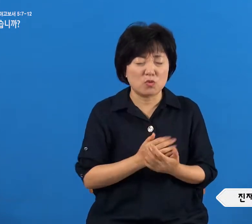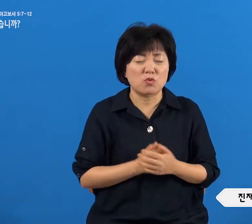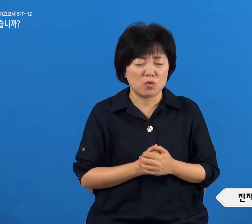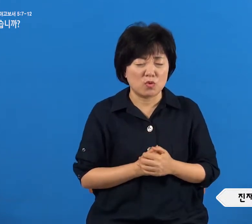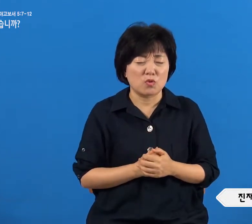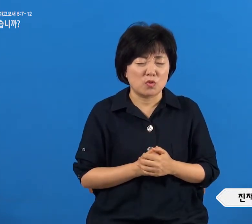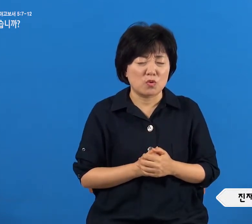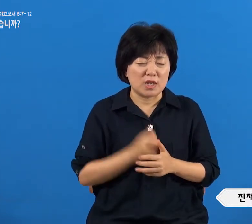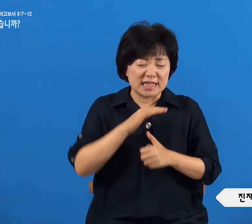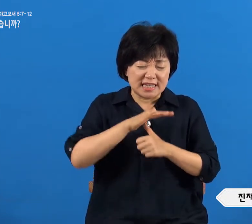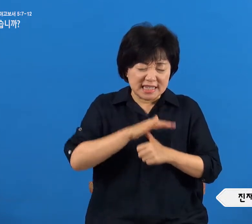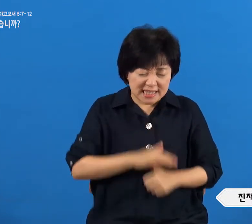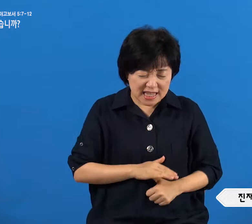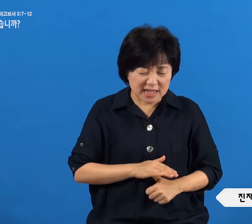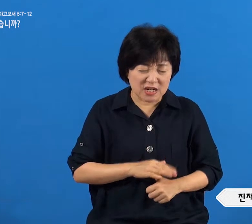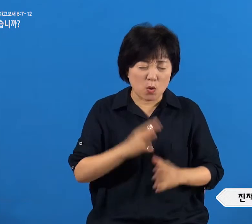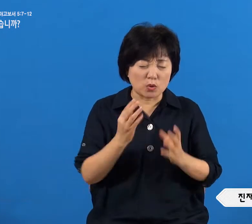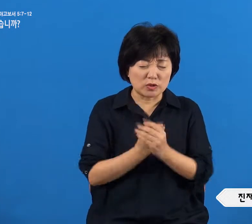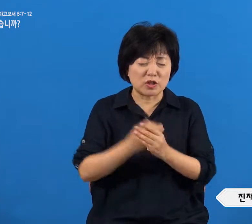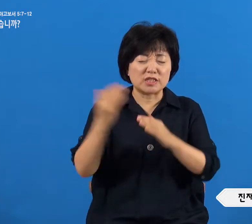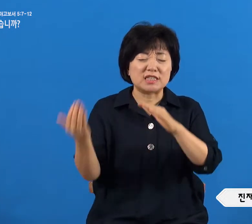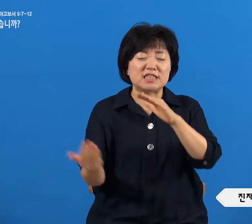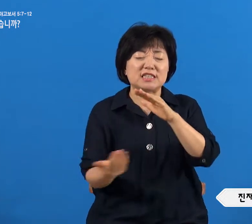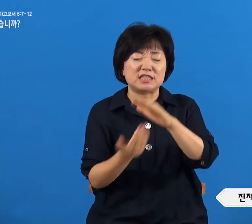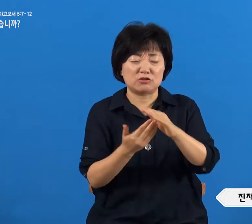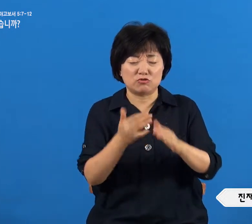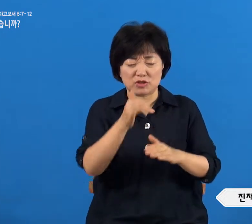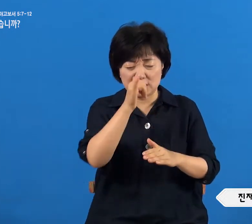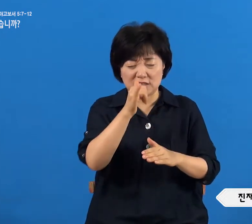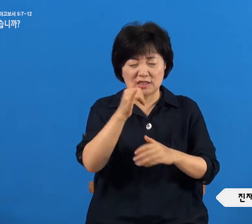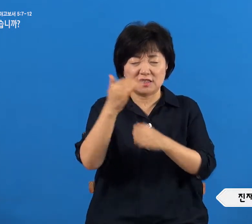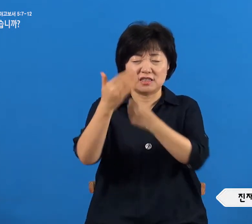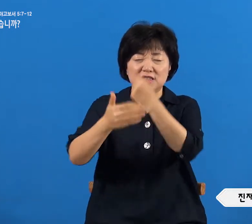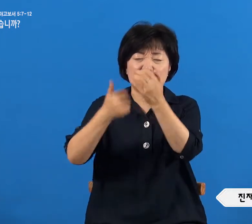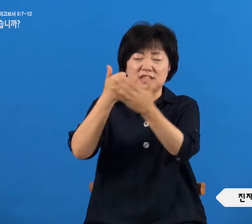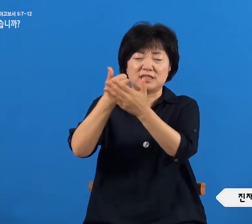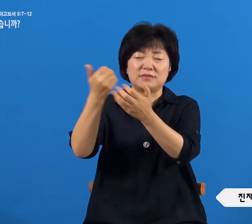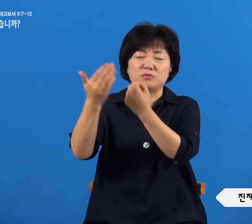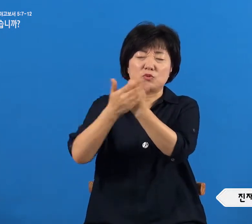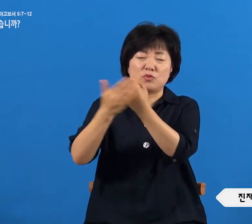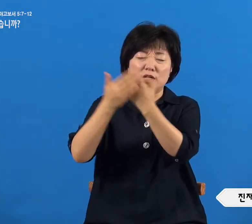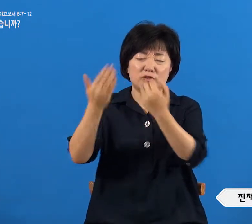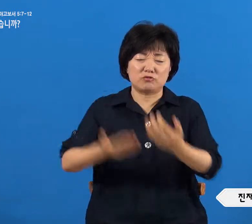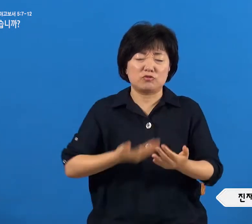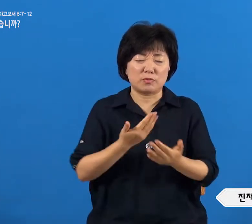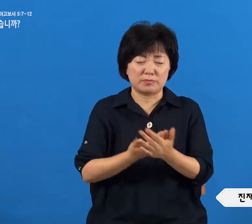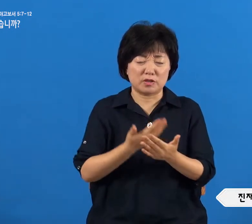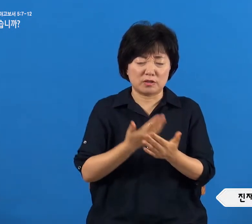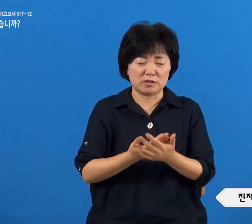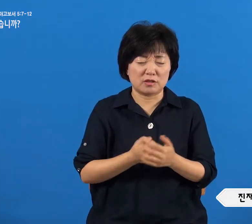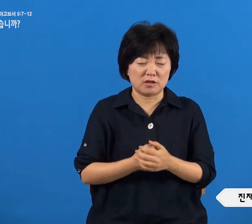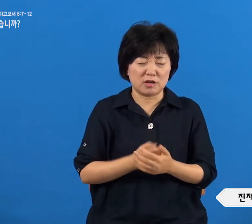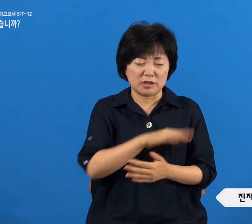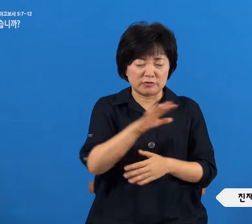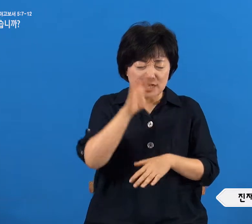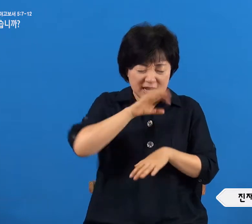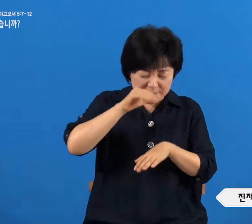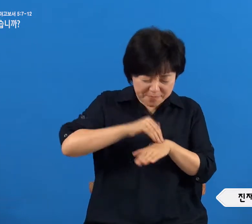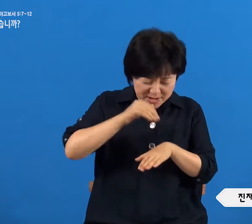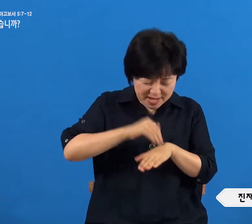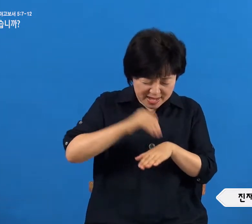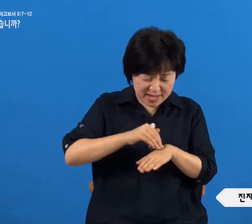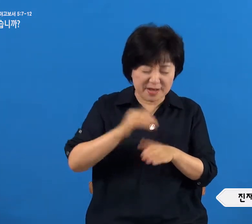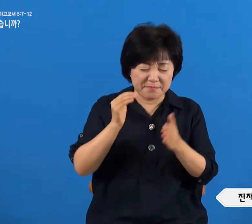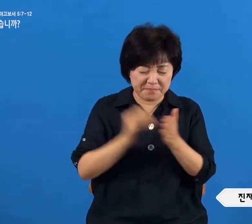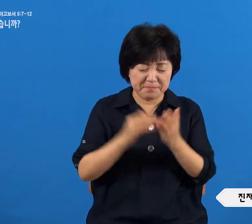원하고 인내를 온전히 이루는 우리가 되도록 하나님 도와 주옵소서. 그래서 우리를 단련하신